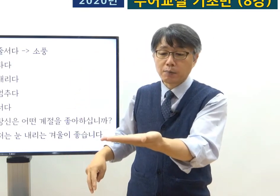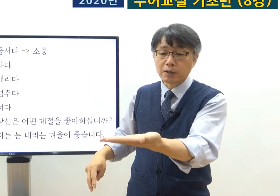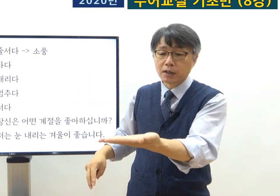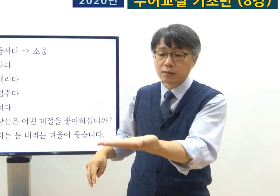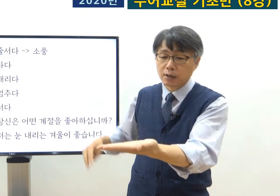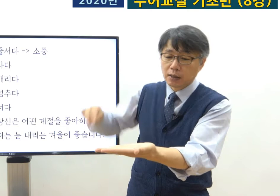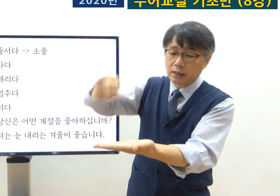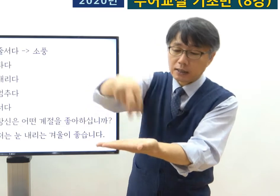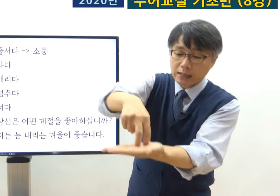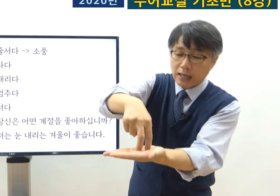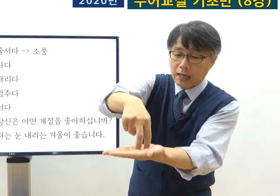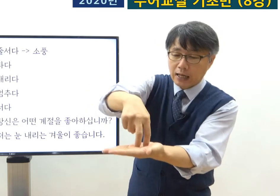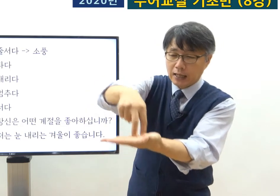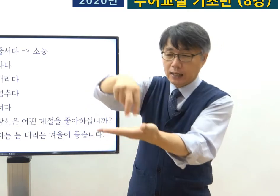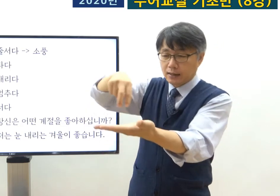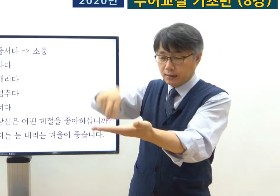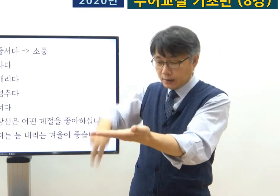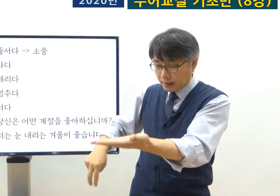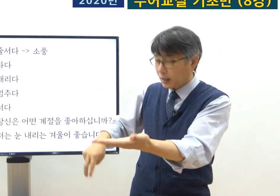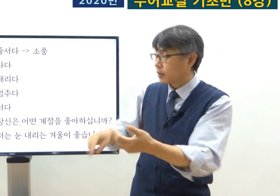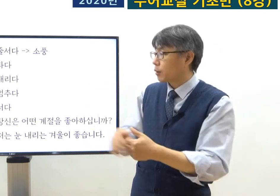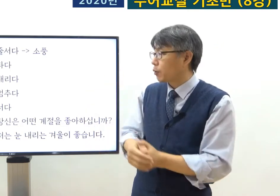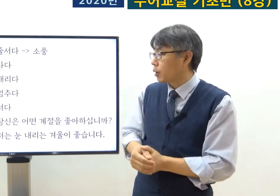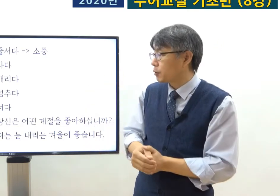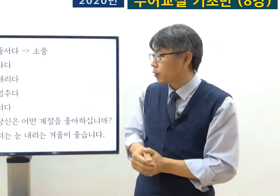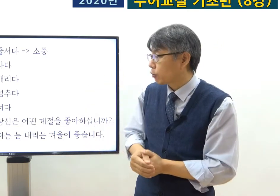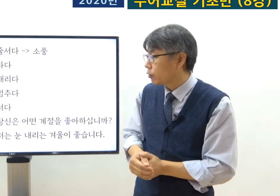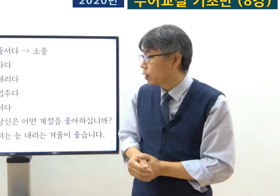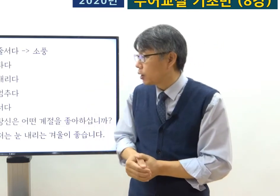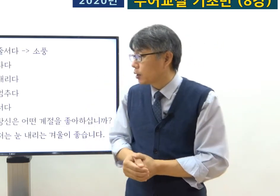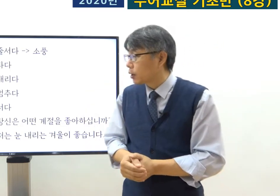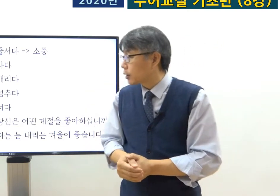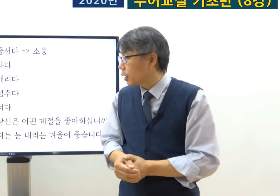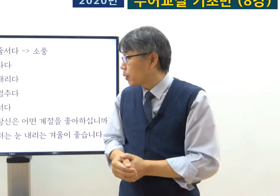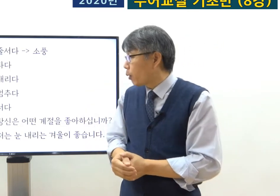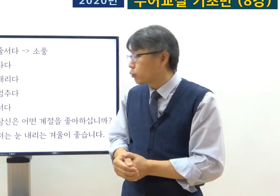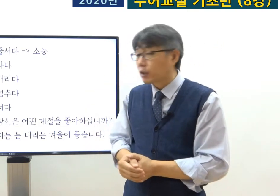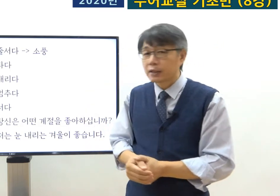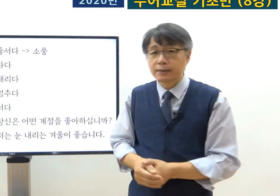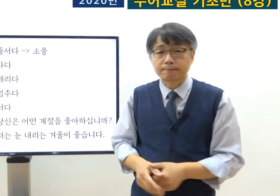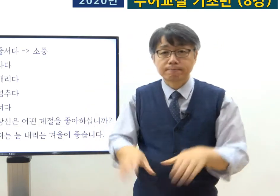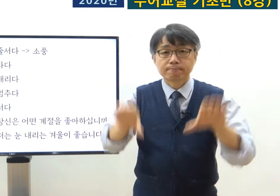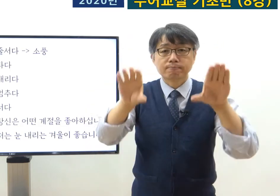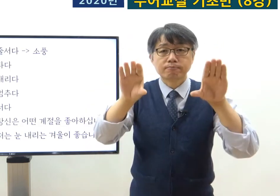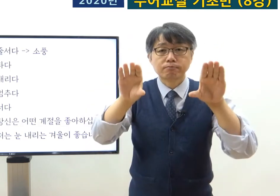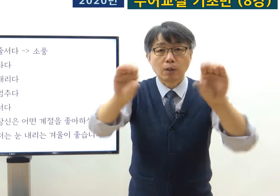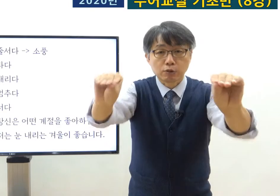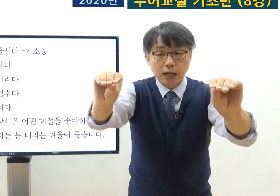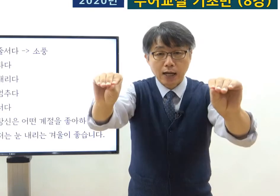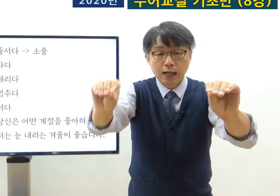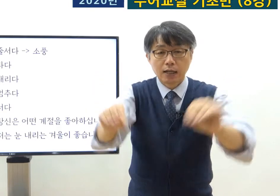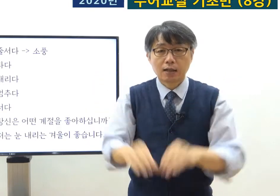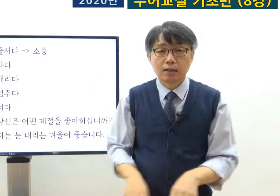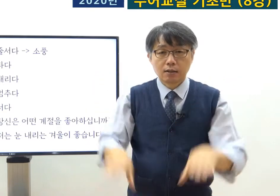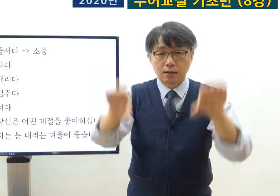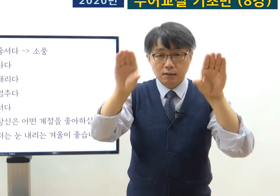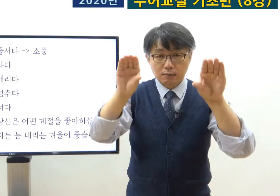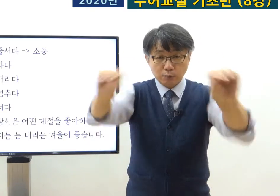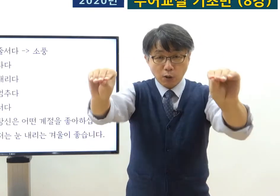버스가 있으면 타다, 내리다 이렇게 표현하면 되고요. 그 다음에 멈추다는 멈추다, 멈춰